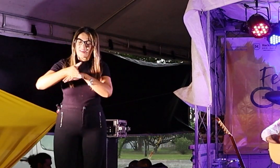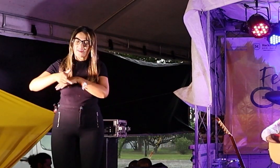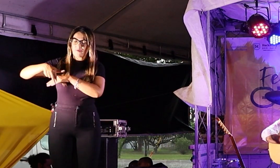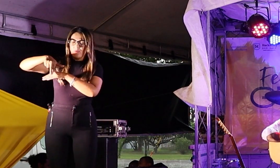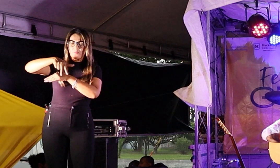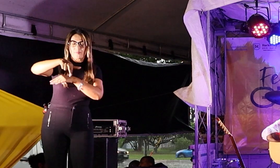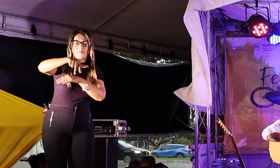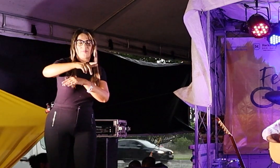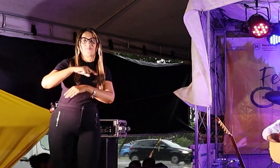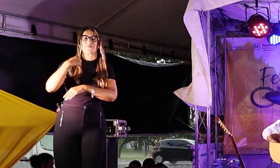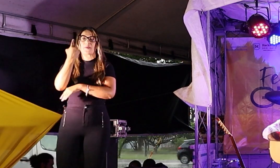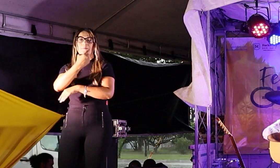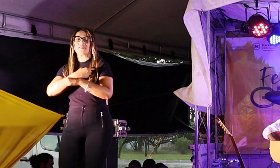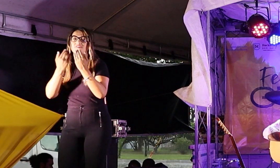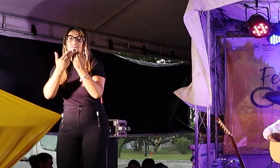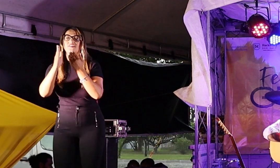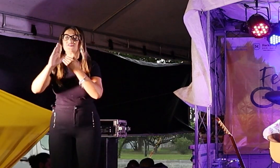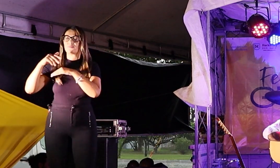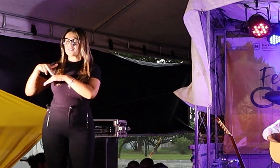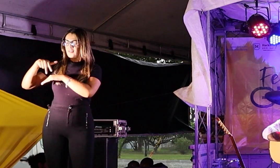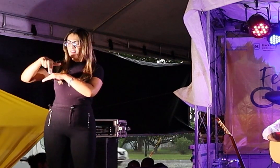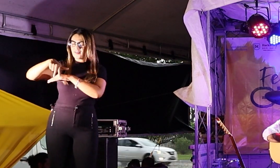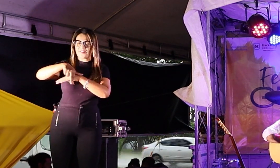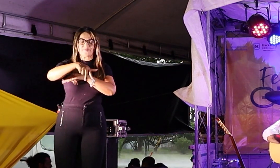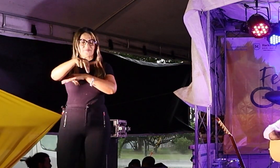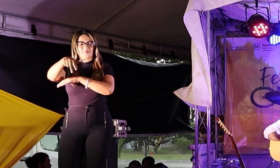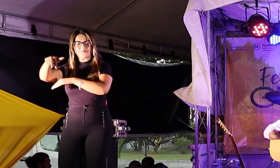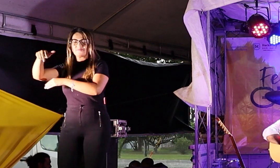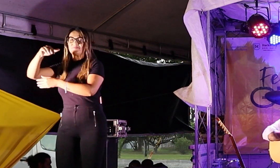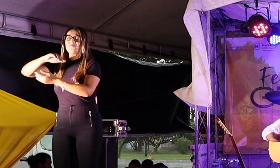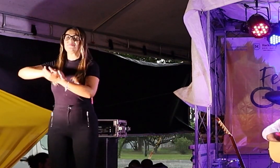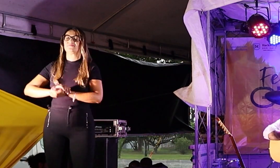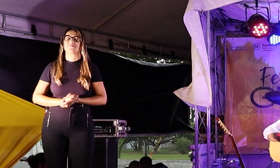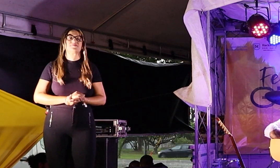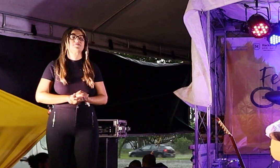há sempre uma porta pra gente passar.